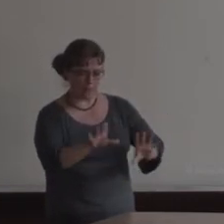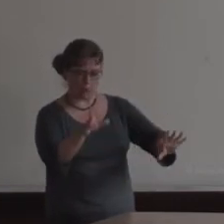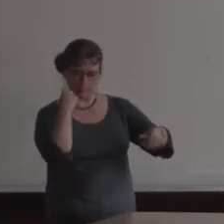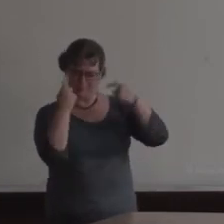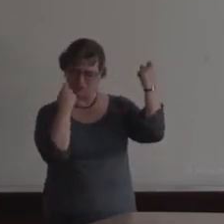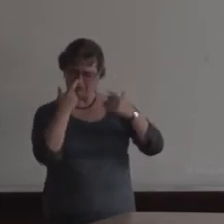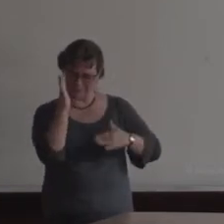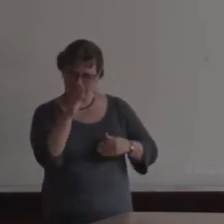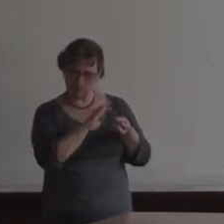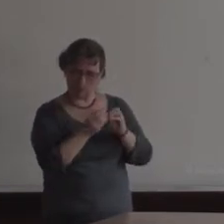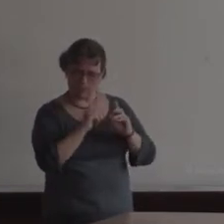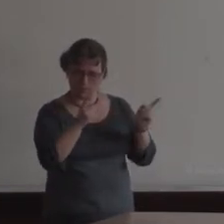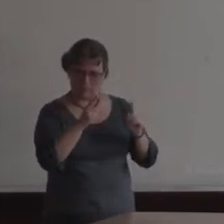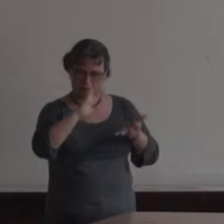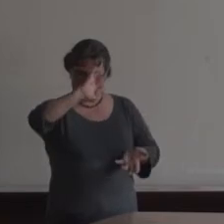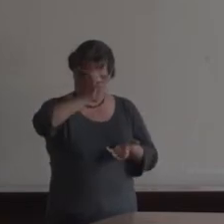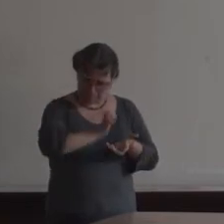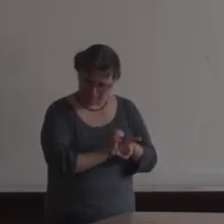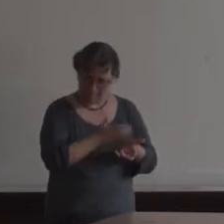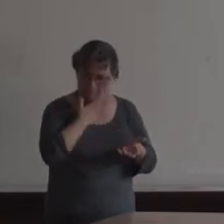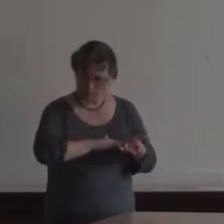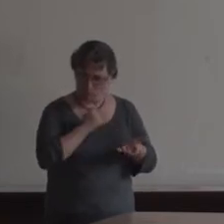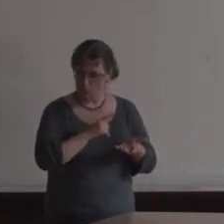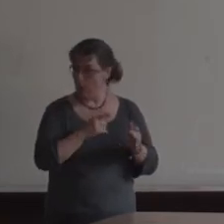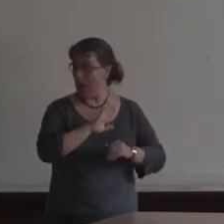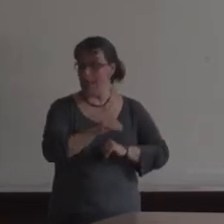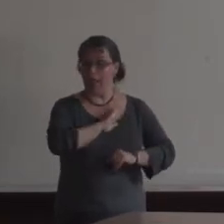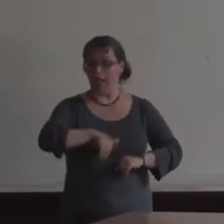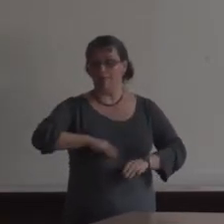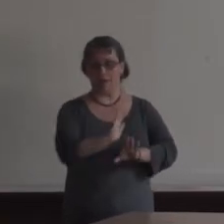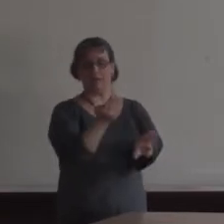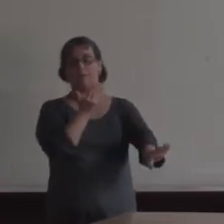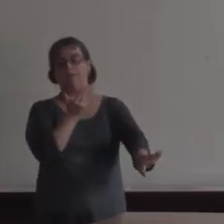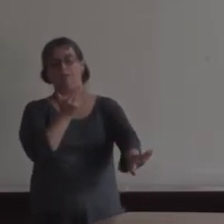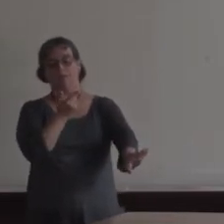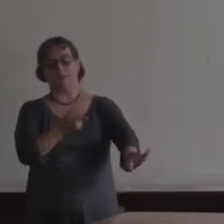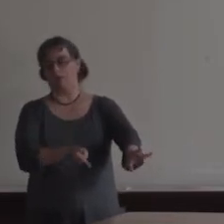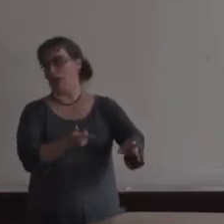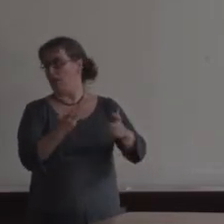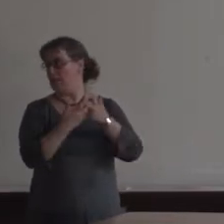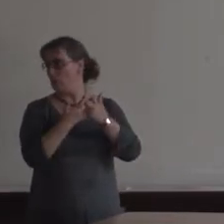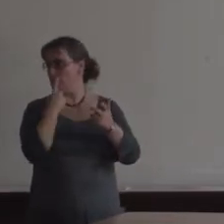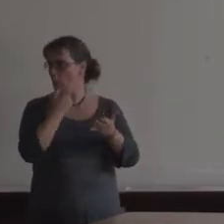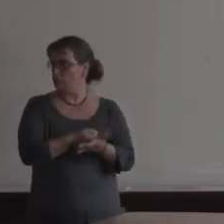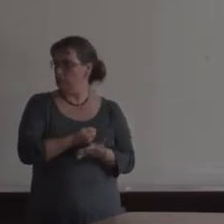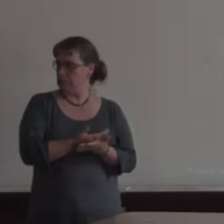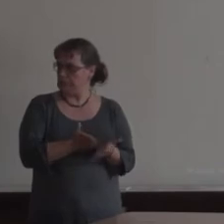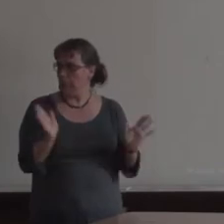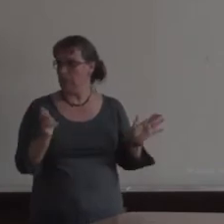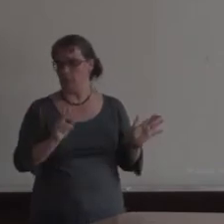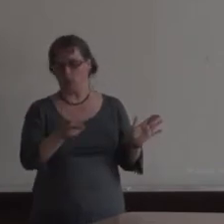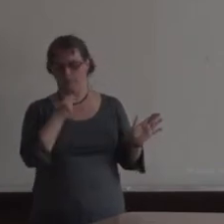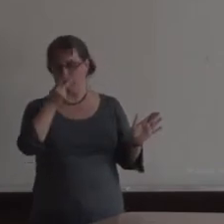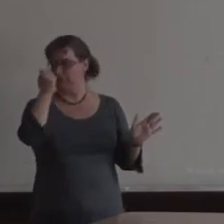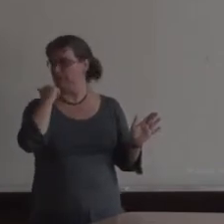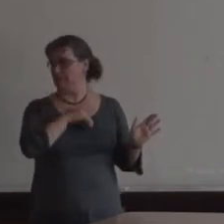si je... pour te présenter au final un exemple qui semble minimal pour faire péter